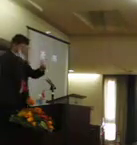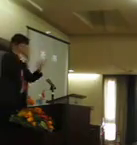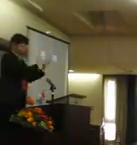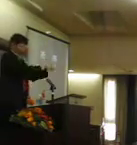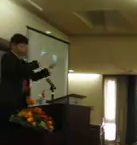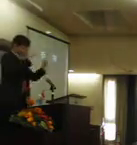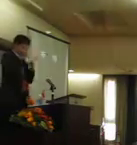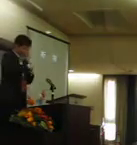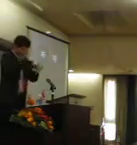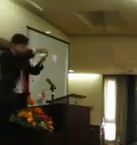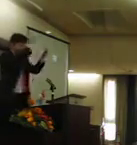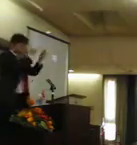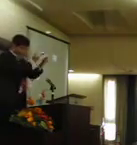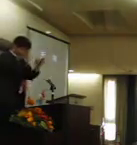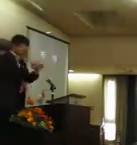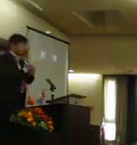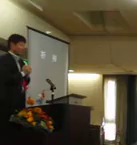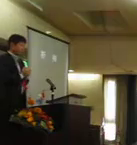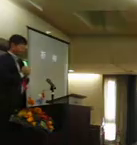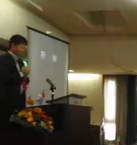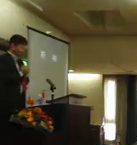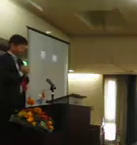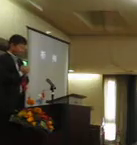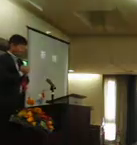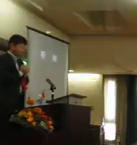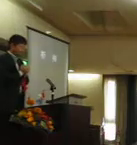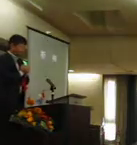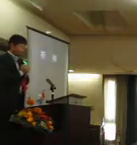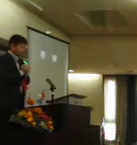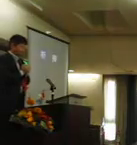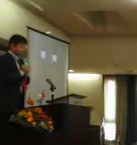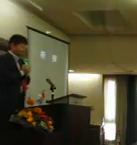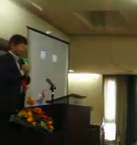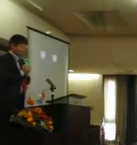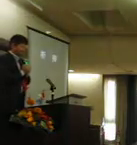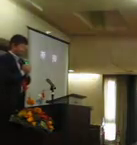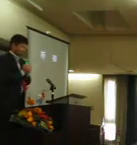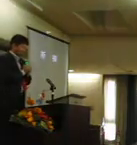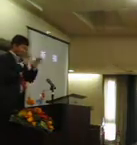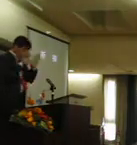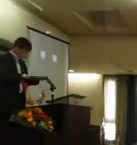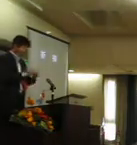と共に礼拝できるように導いてください。